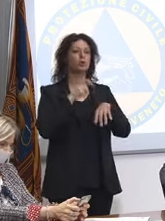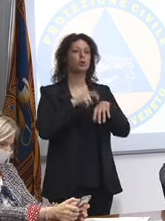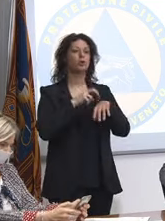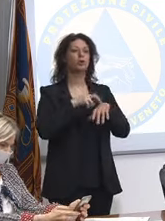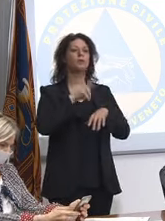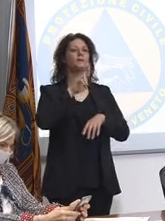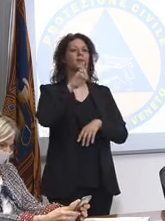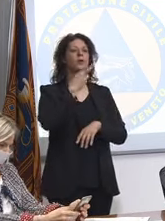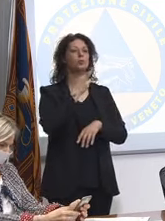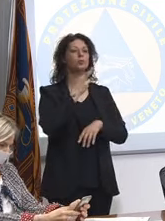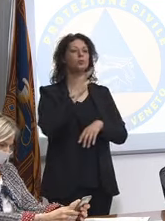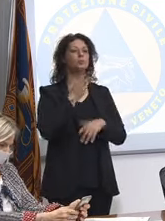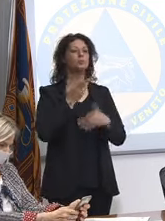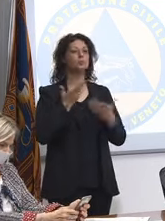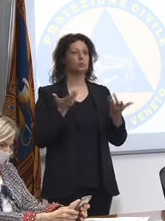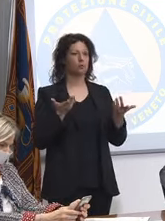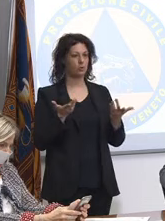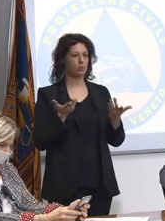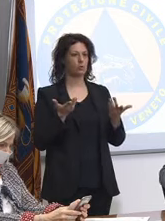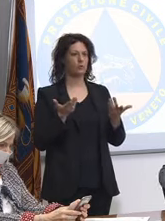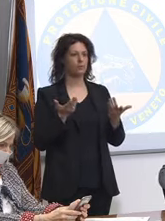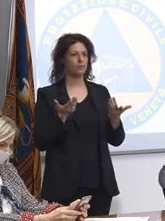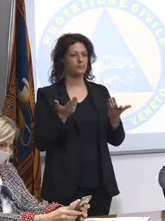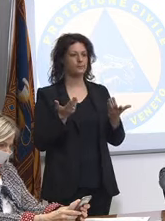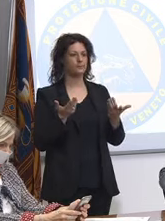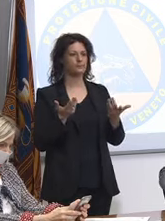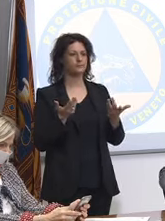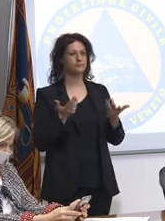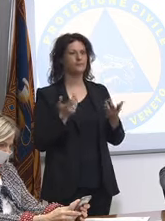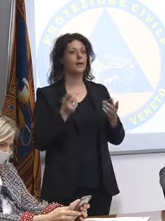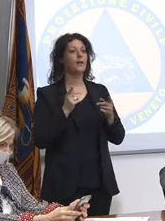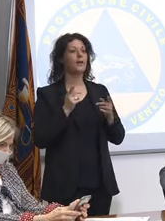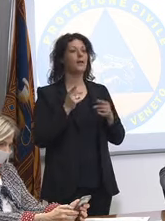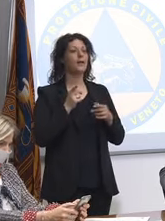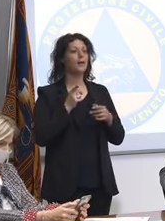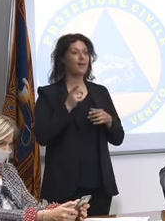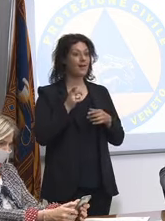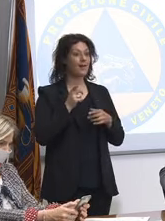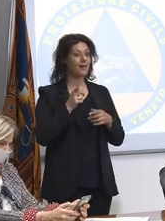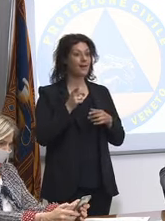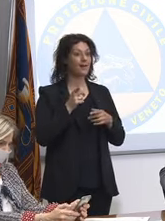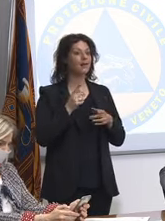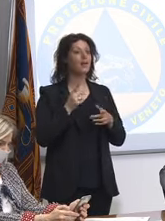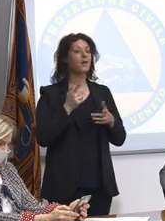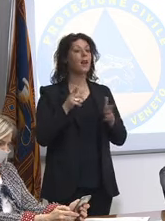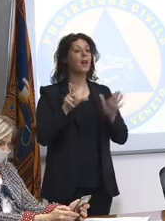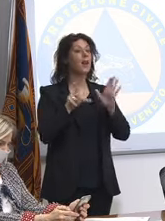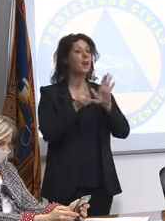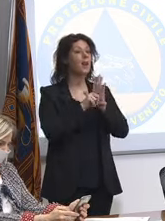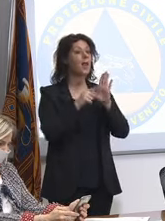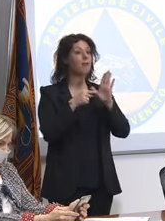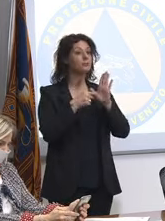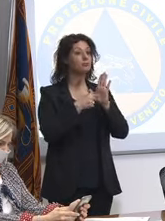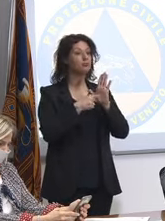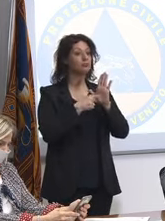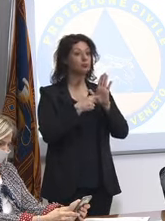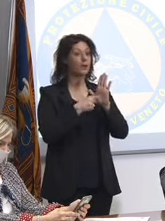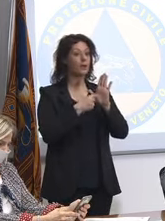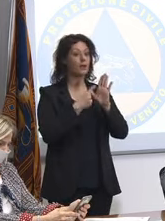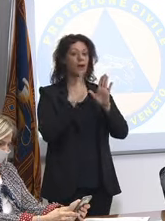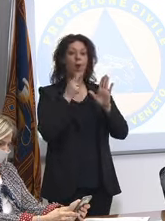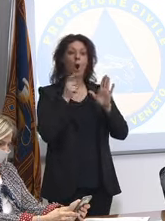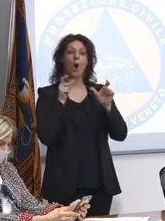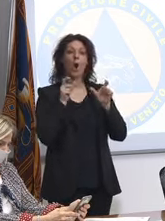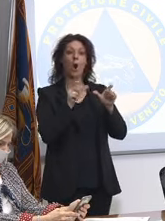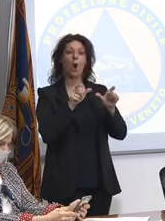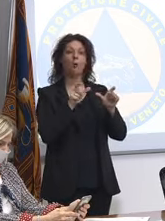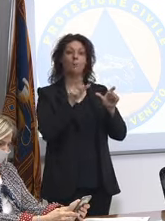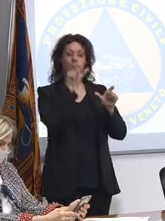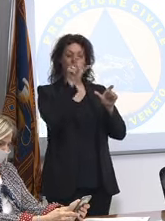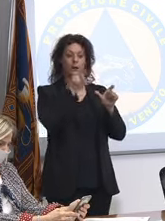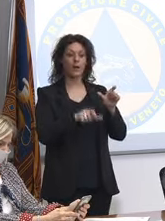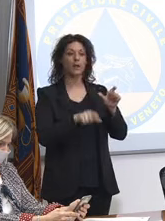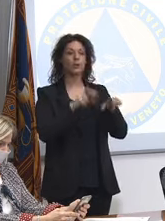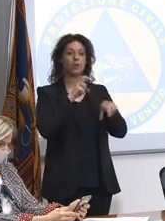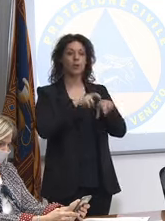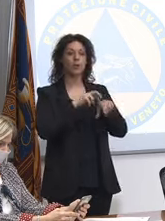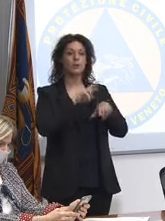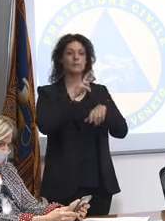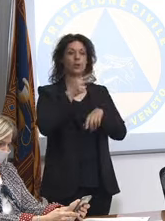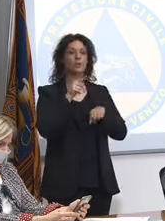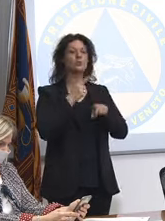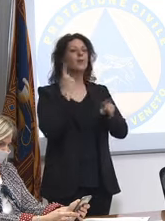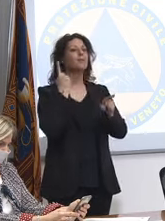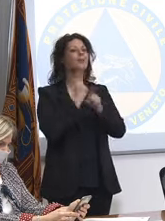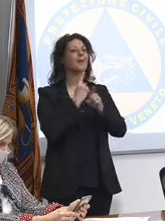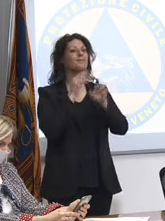ha per legge l'obbligo e il dovere di redigere i piani di